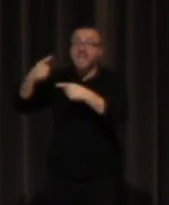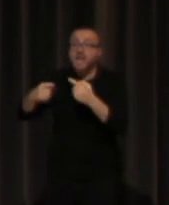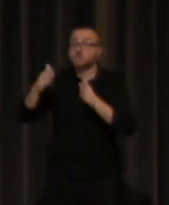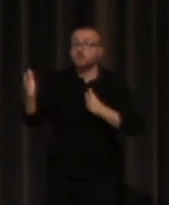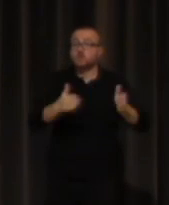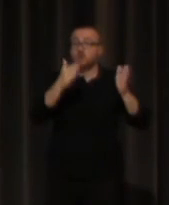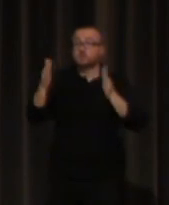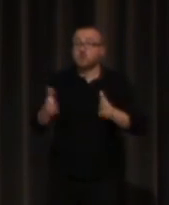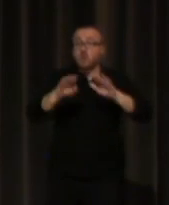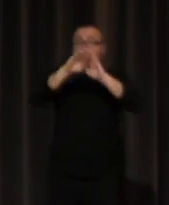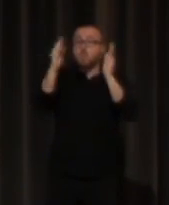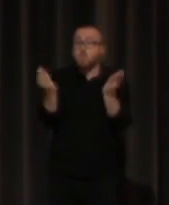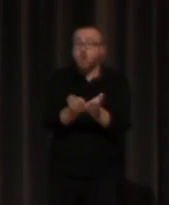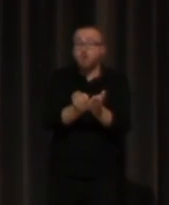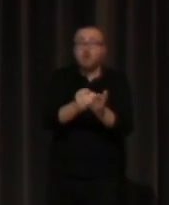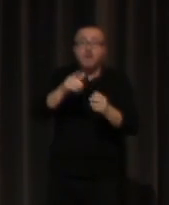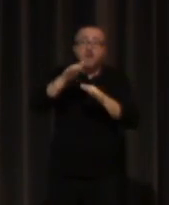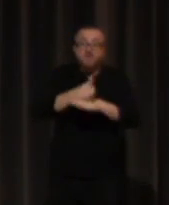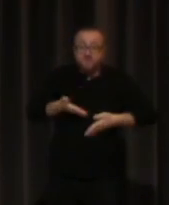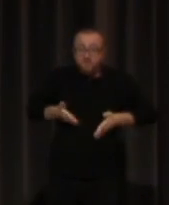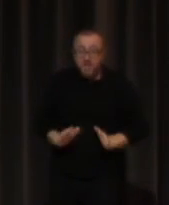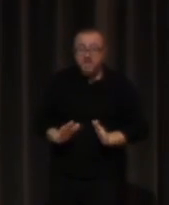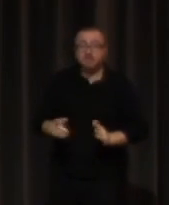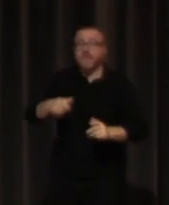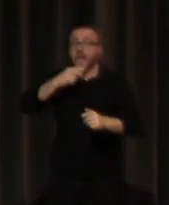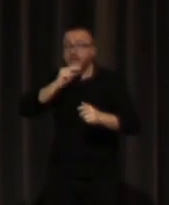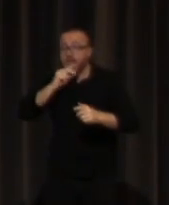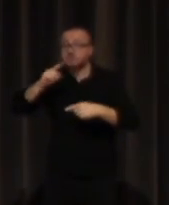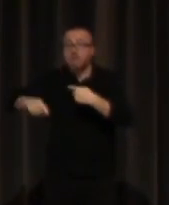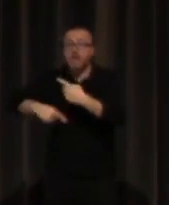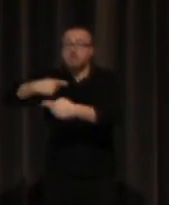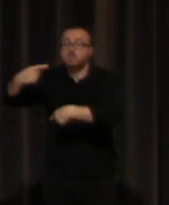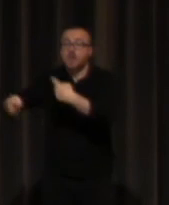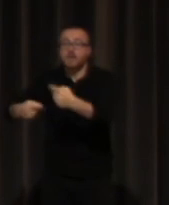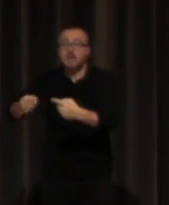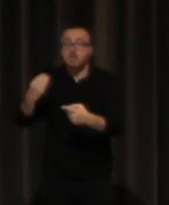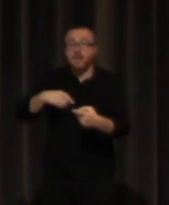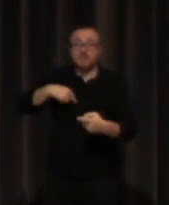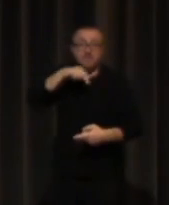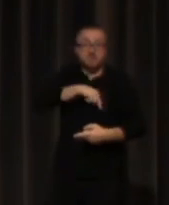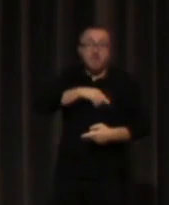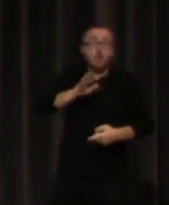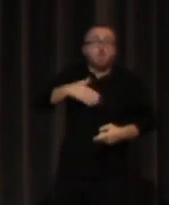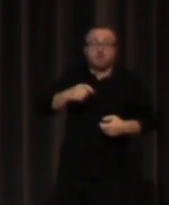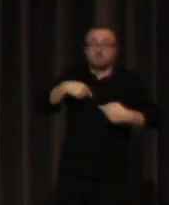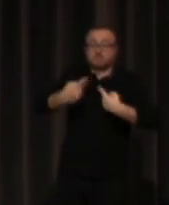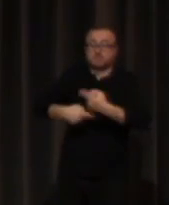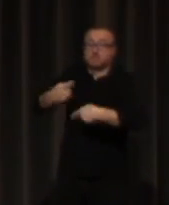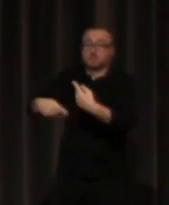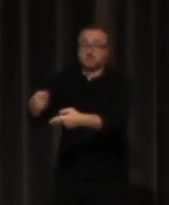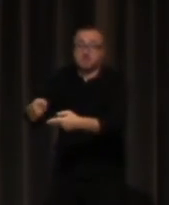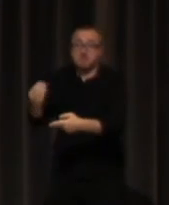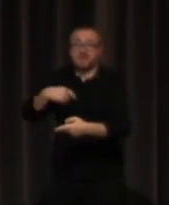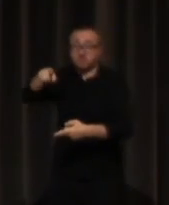baula. D'aquesta manera és molt important ser conscient que tot el que feu i tot el que apreneu ho heu de fer molt